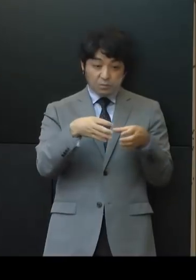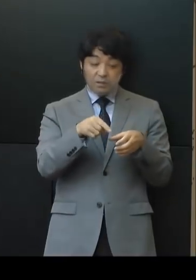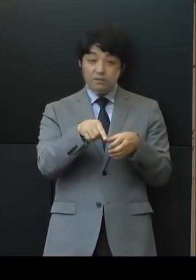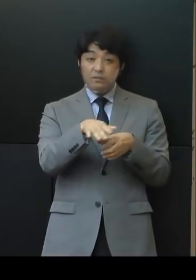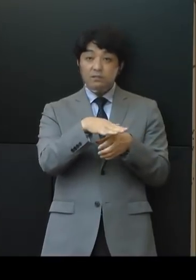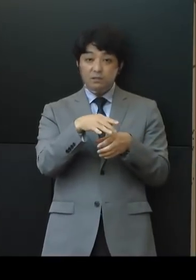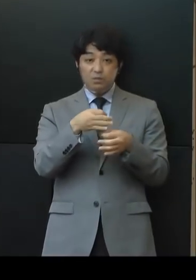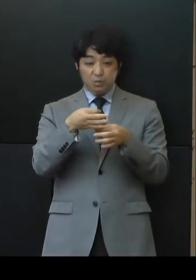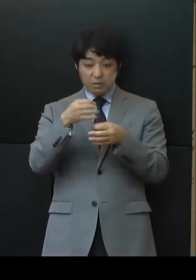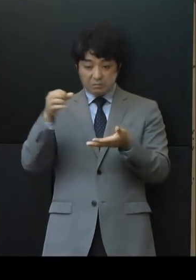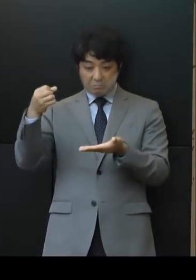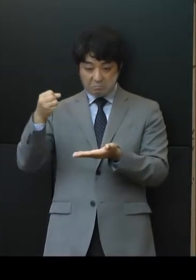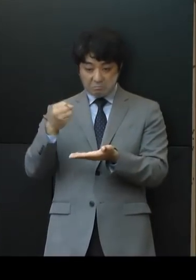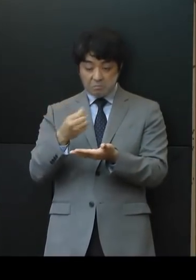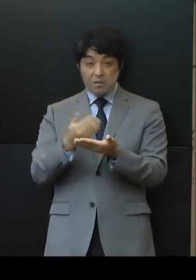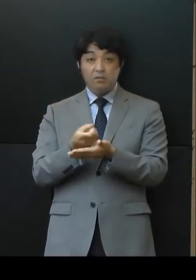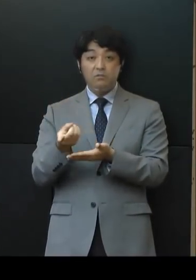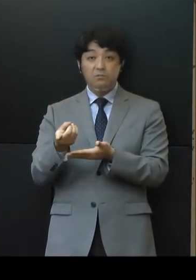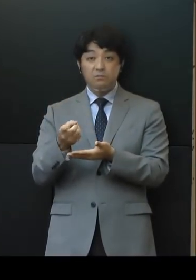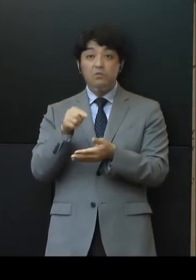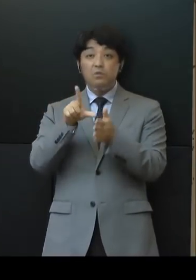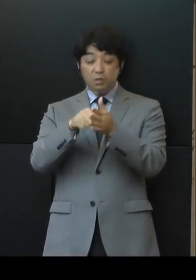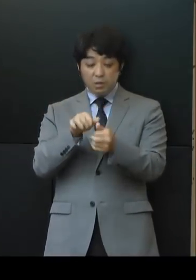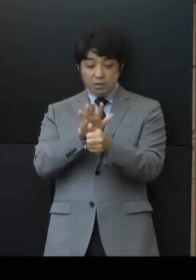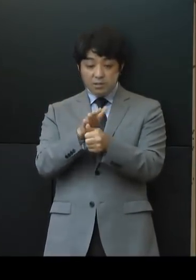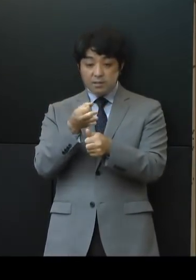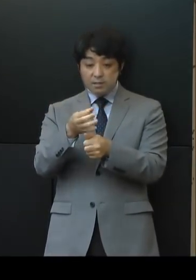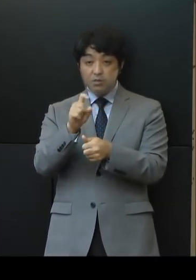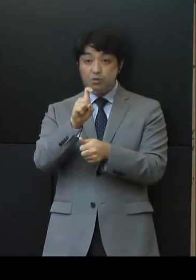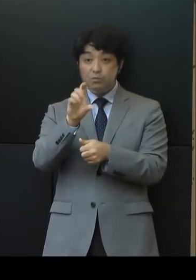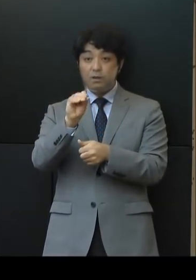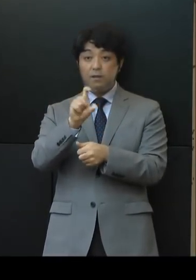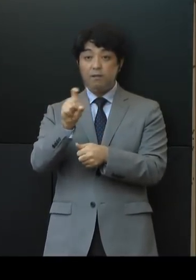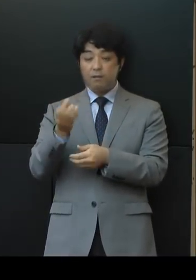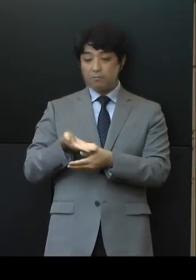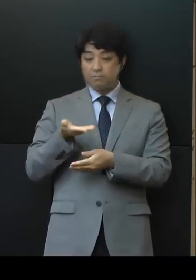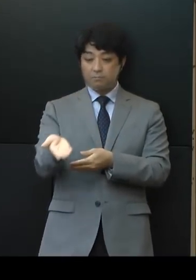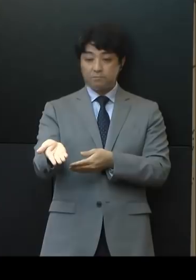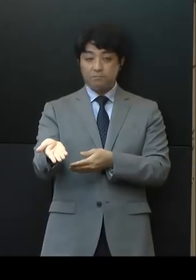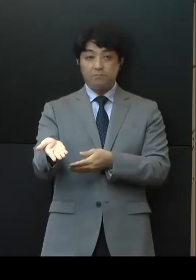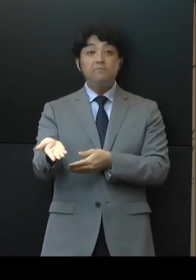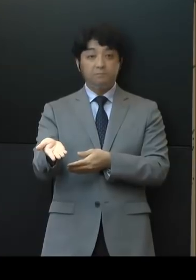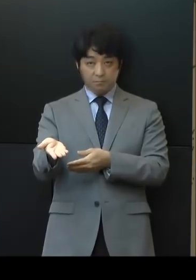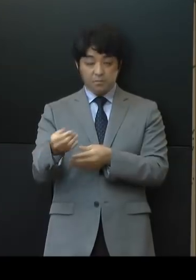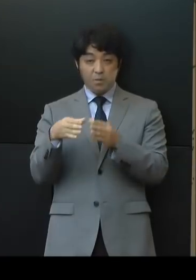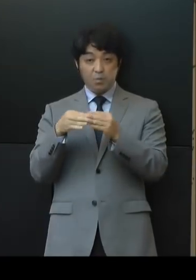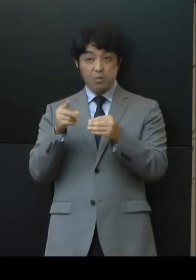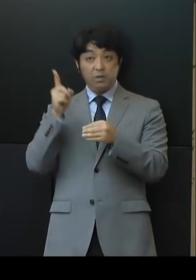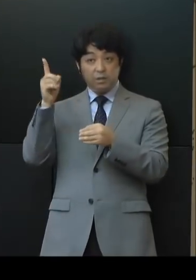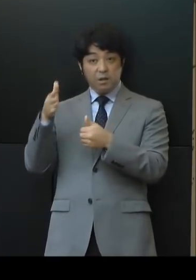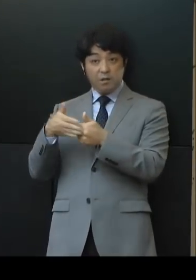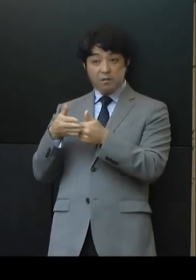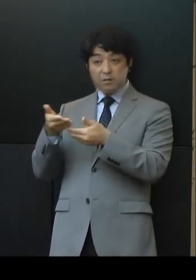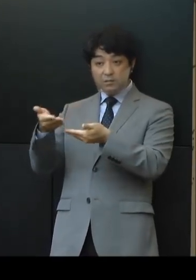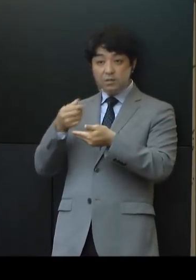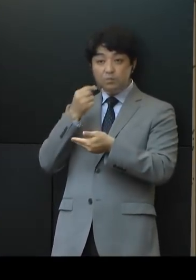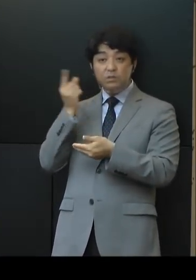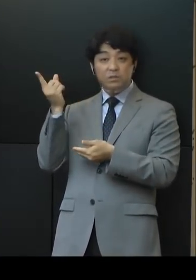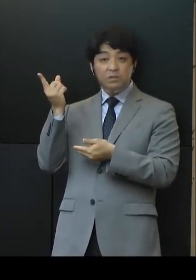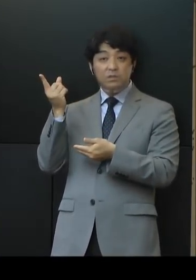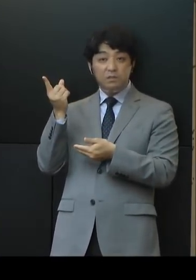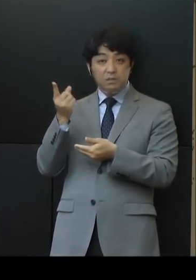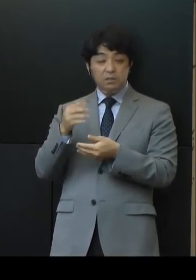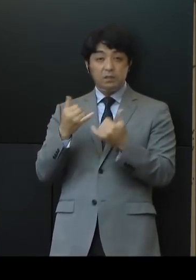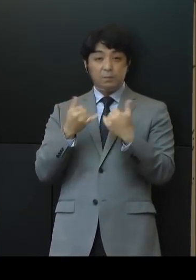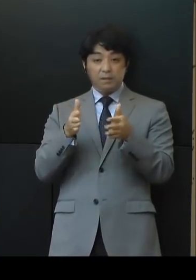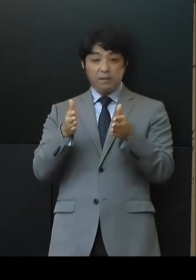減少している事業者対象に支援金10万円を支給いたします。また国等から支援の受けられない認可外保育事業